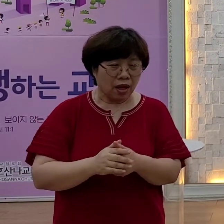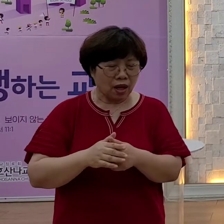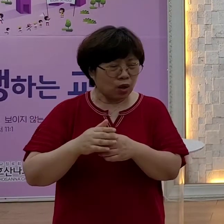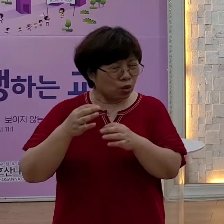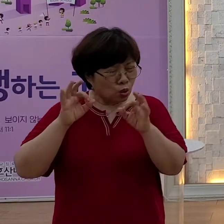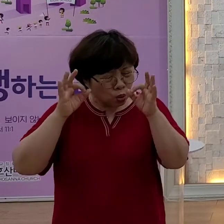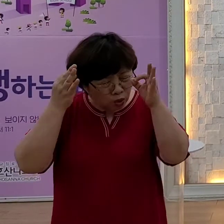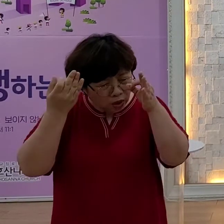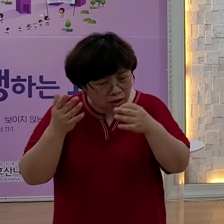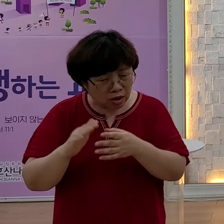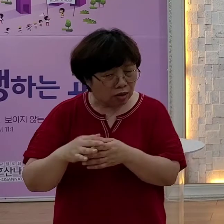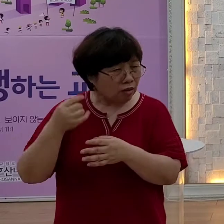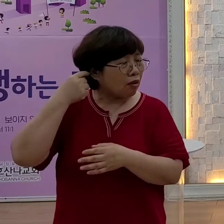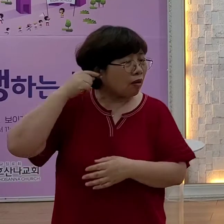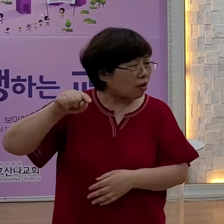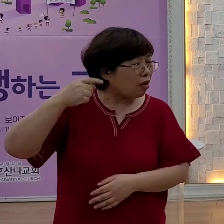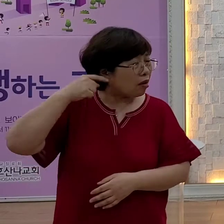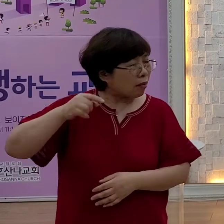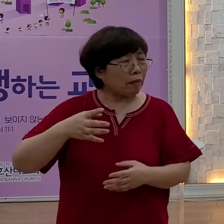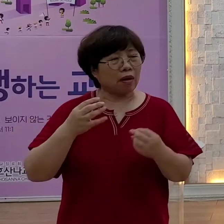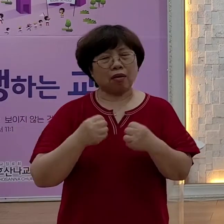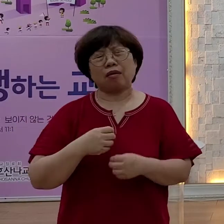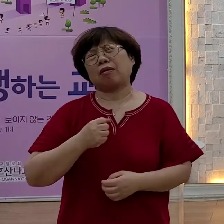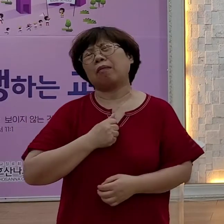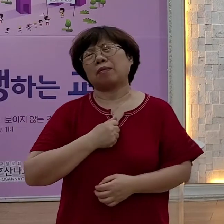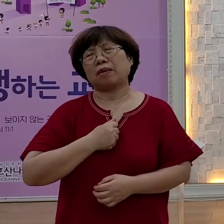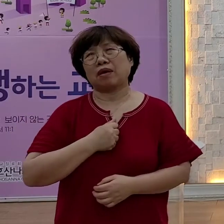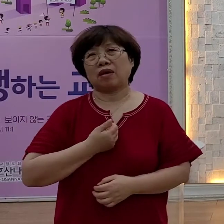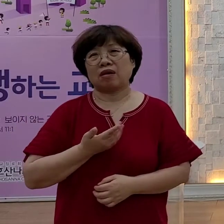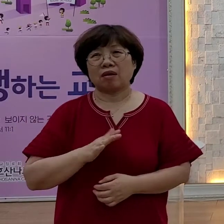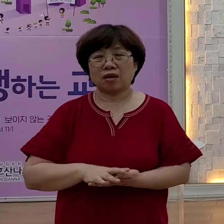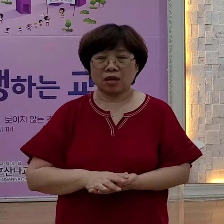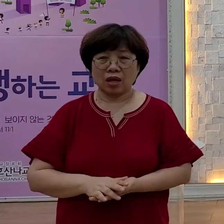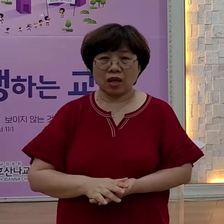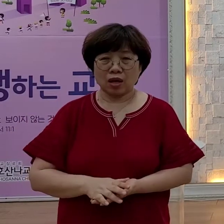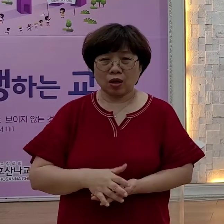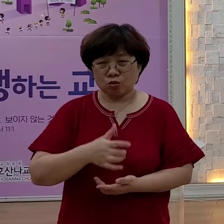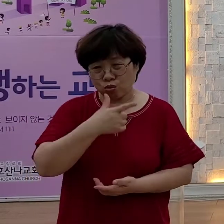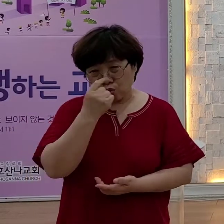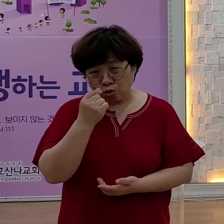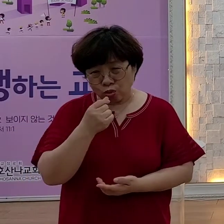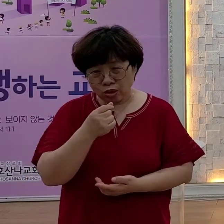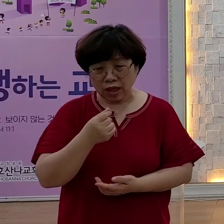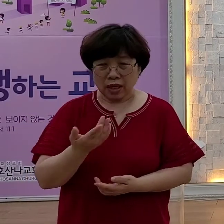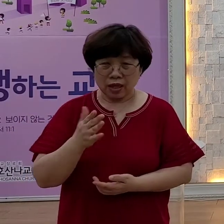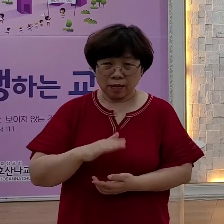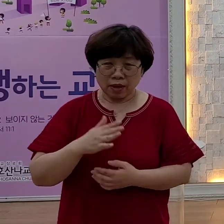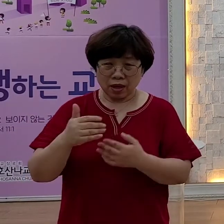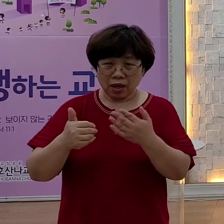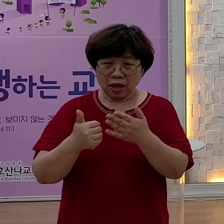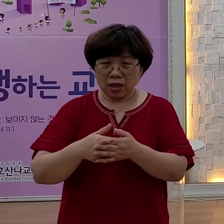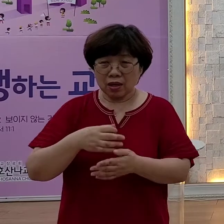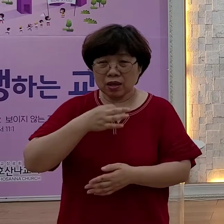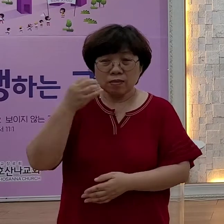이게 얼마나 답답한 줄 아세요? 그런데 비록 모자라고 부족해도 거기에서 하나님의 음성이 들리는 설교